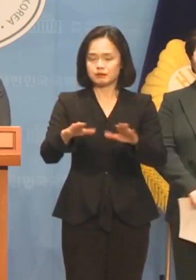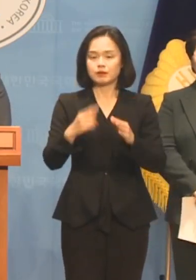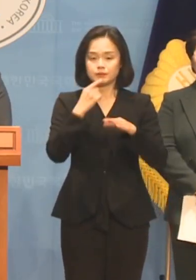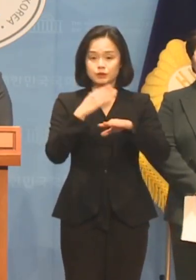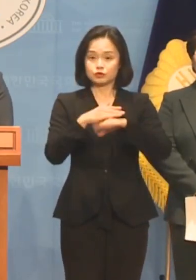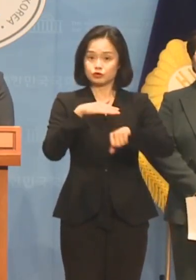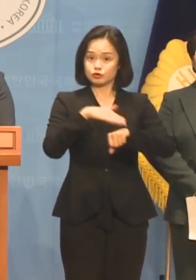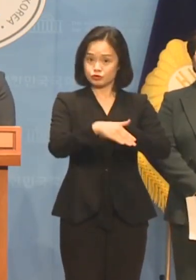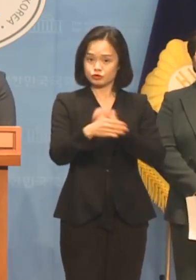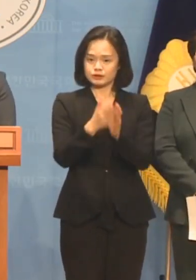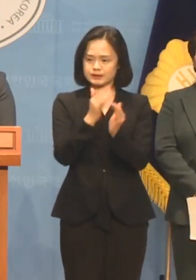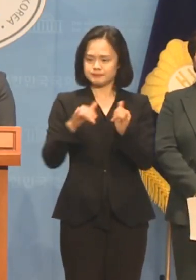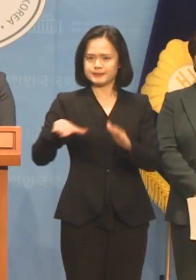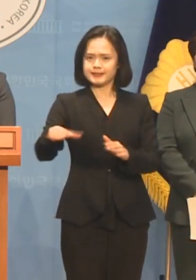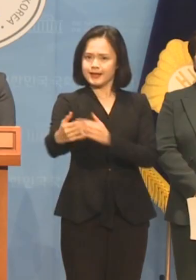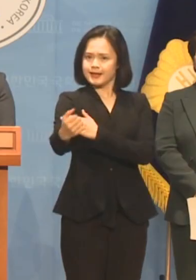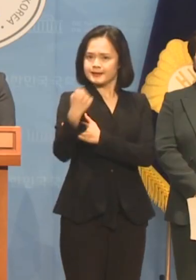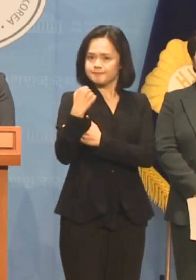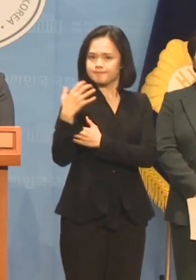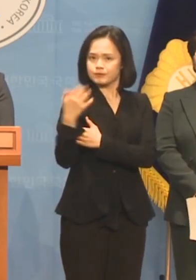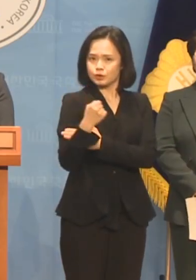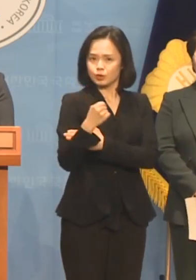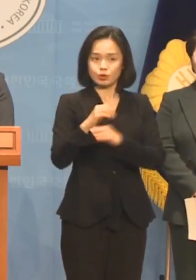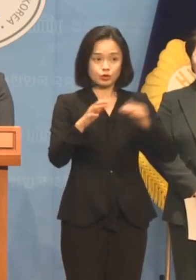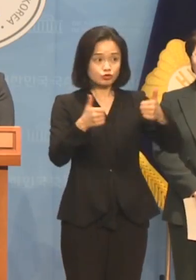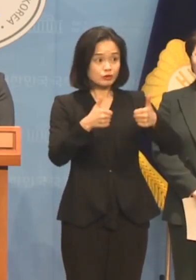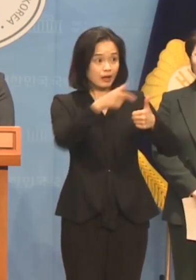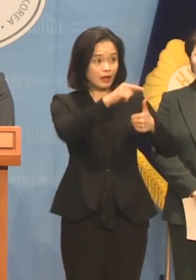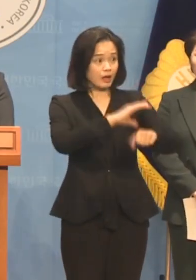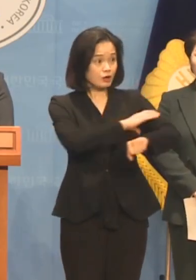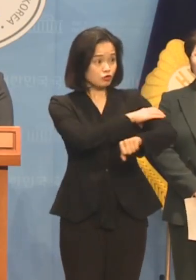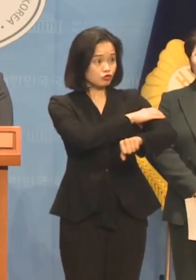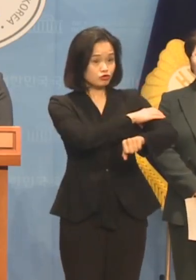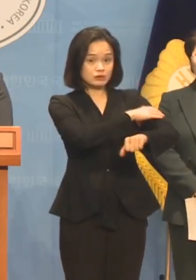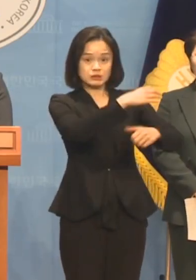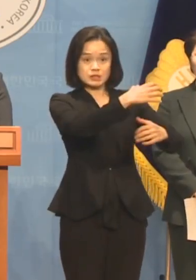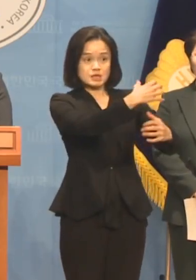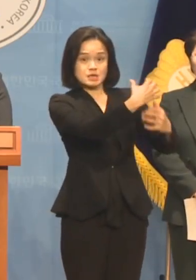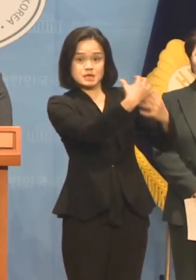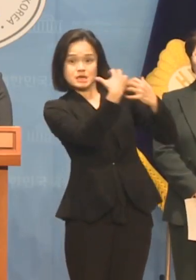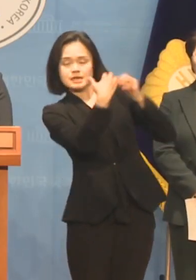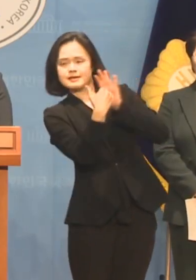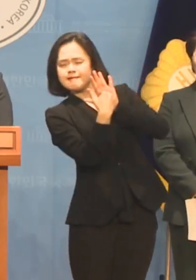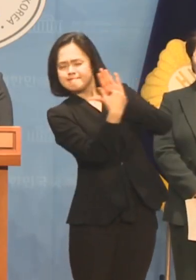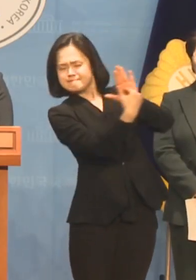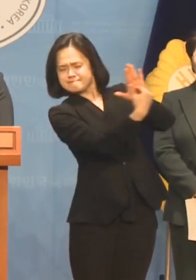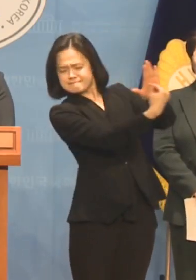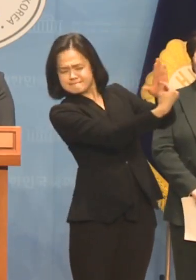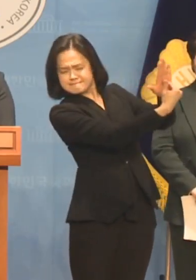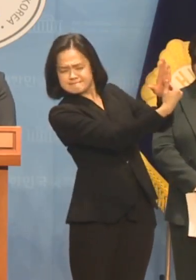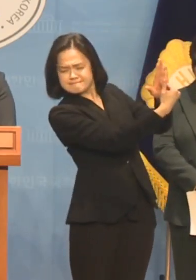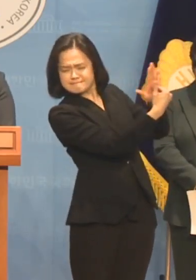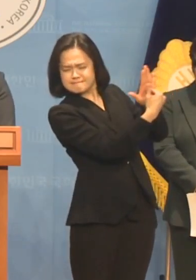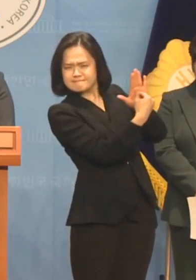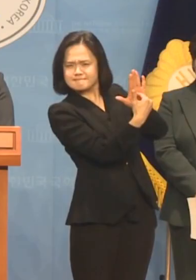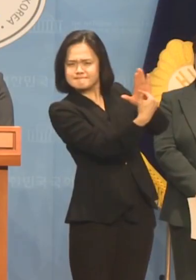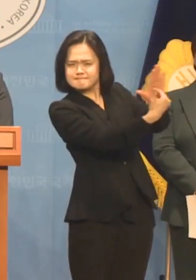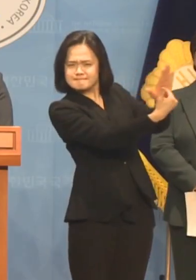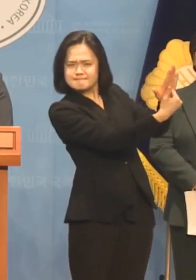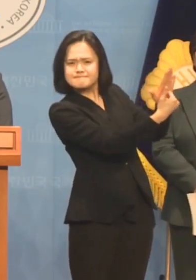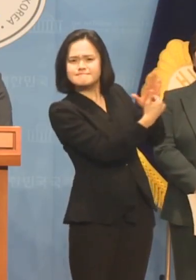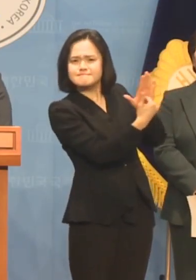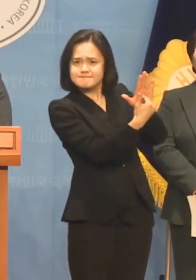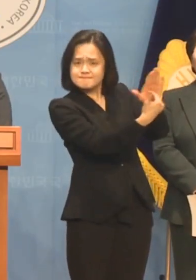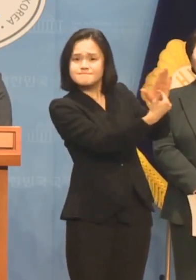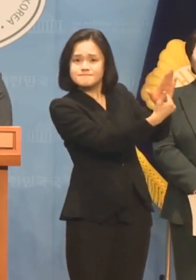힘으로 계엄군의 국회 진입을 온몸으로 막아낸 국회 직원들과 보좌관들의 사투로, 실시간 SNS로